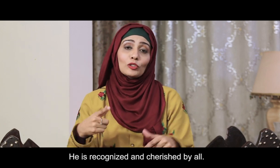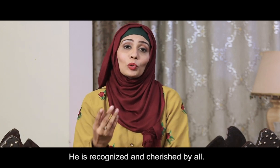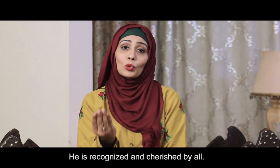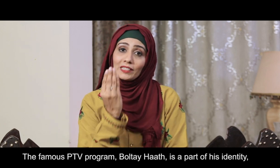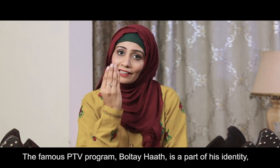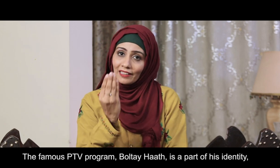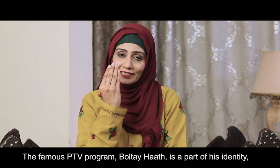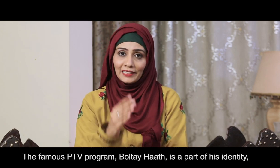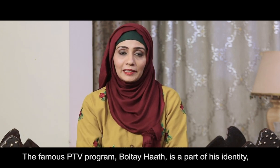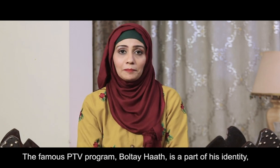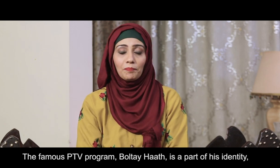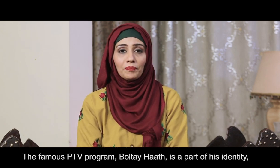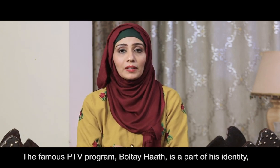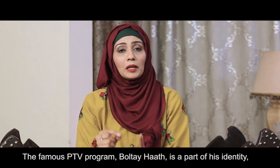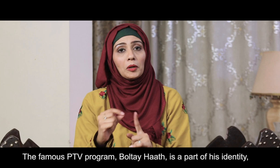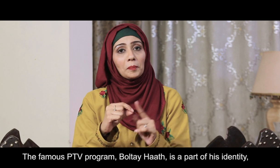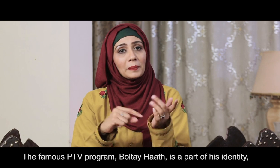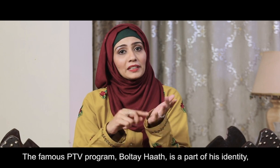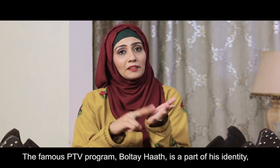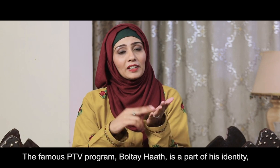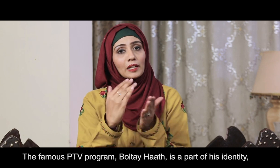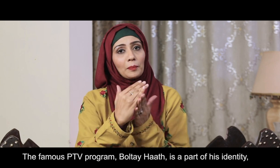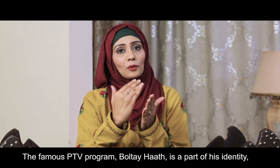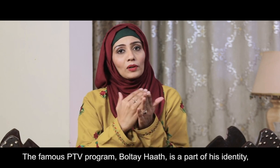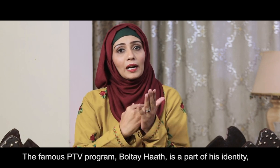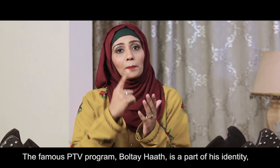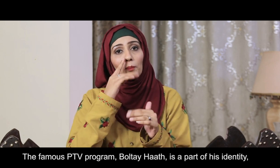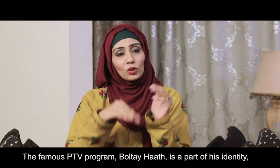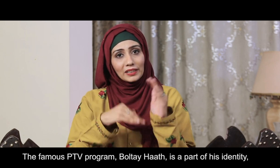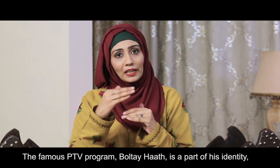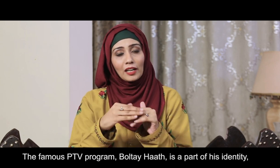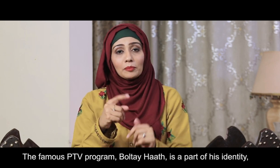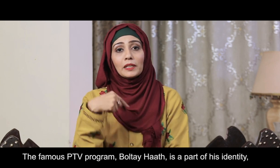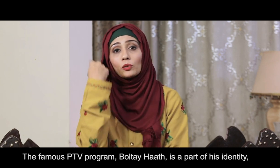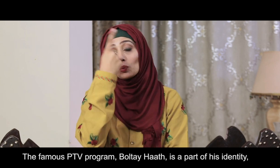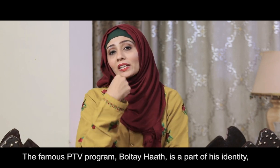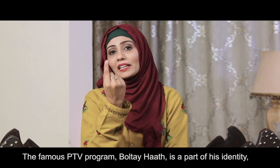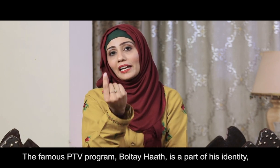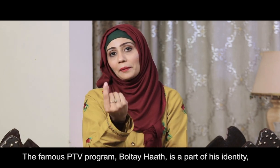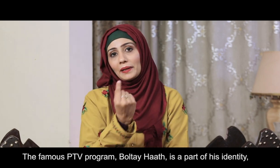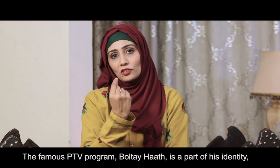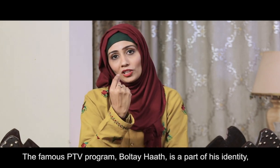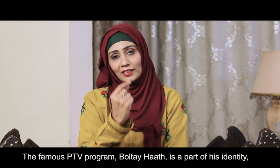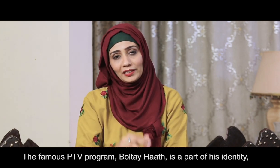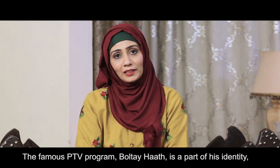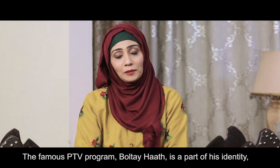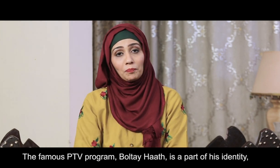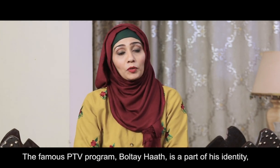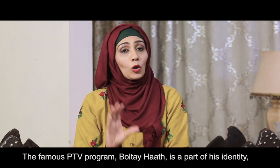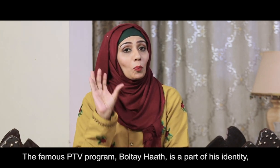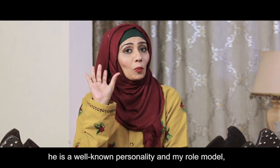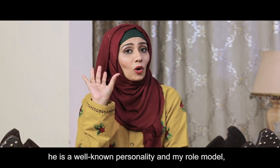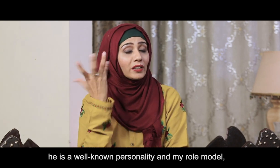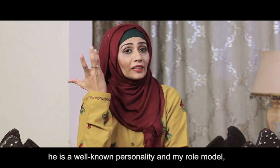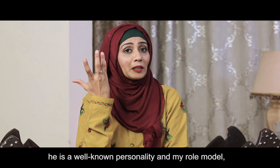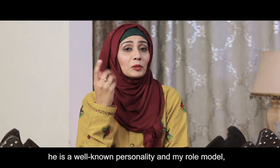को सराहते हैं। पीटीवी का प्रोग्राम बोलते हाथ भी उनकी एक पहचान है। बहुत ही